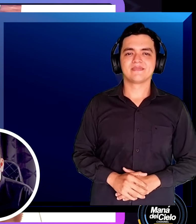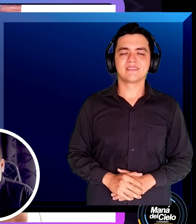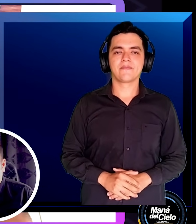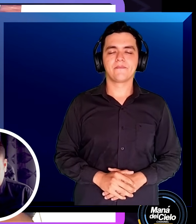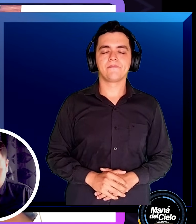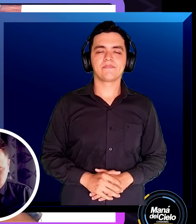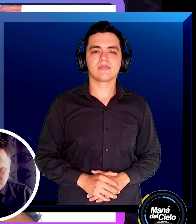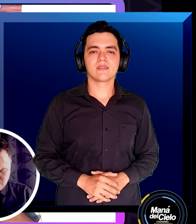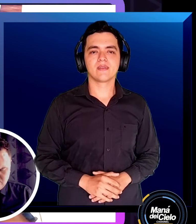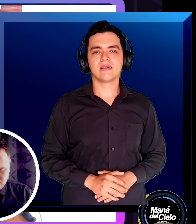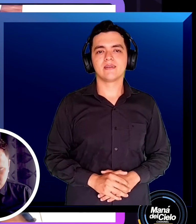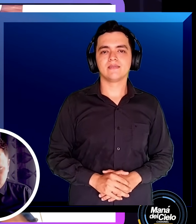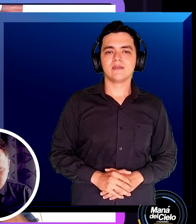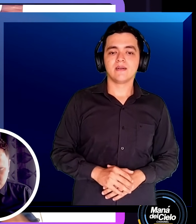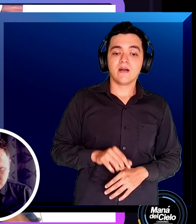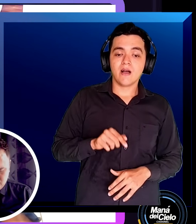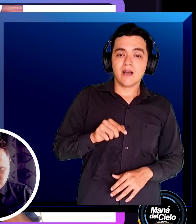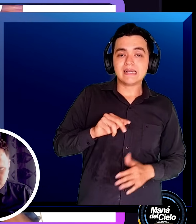Hermanos,